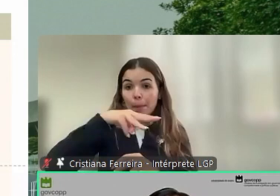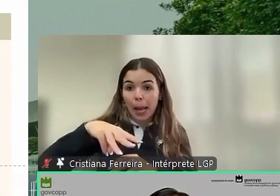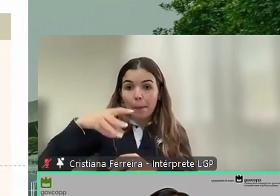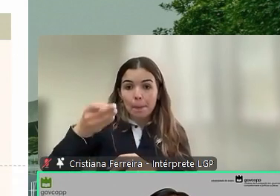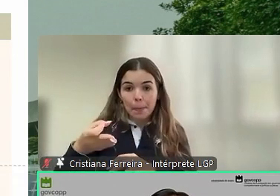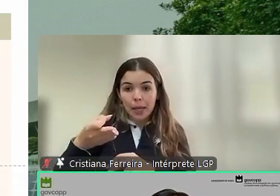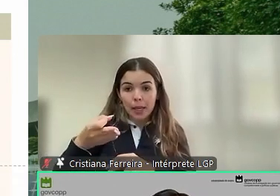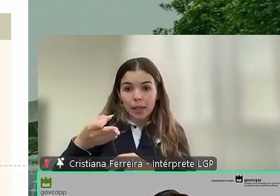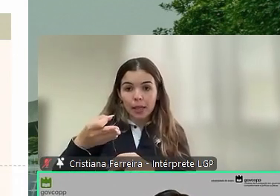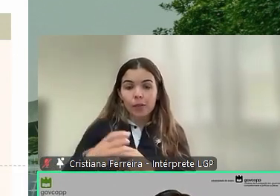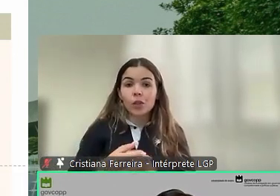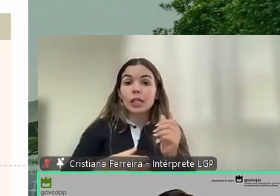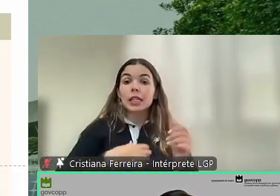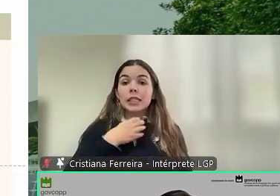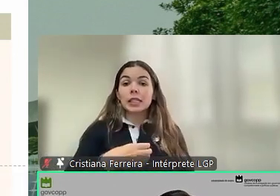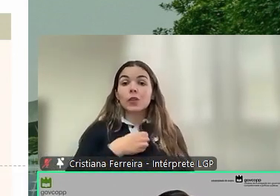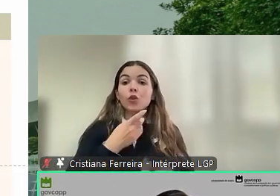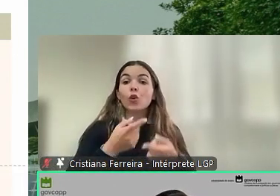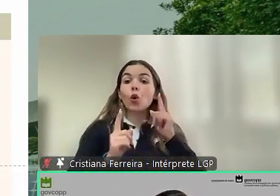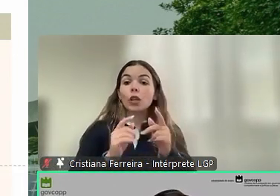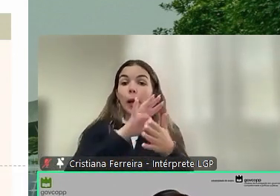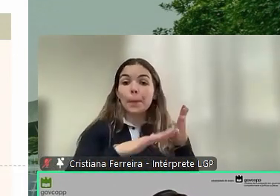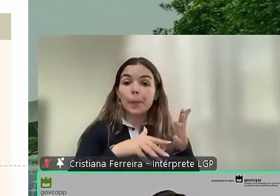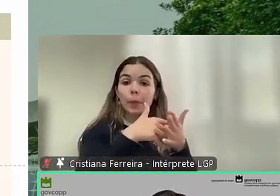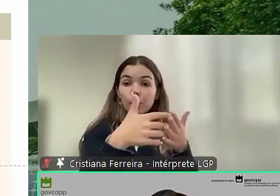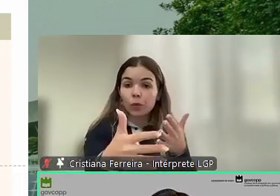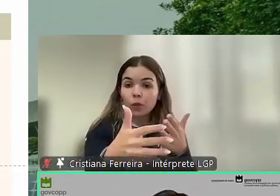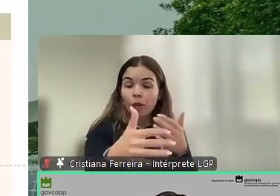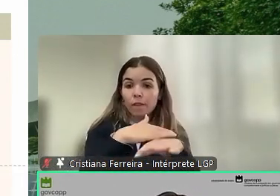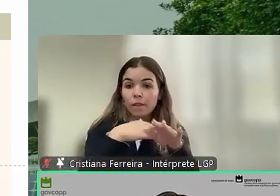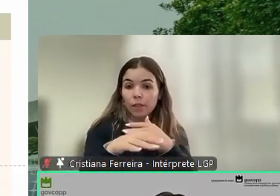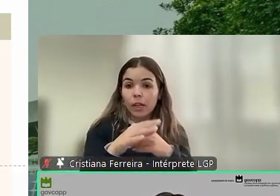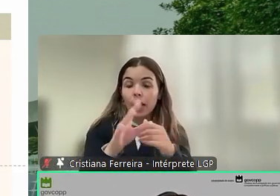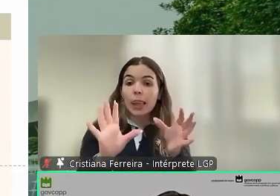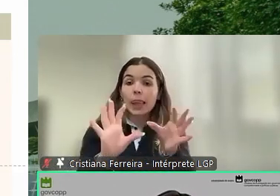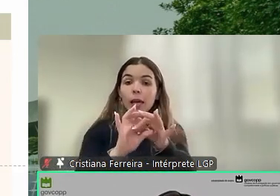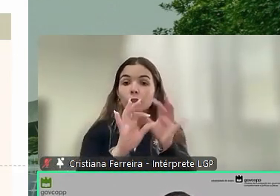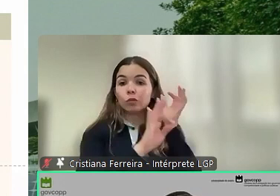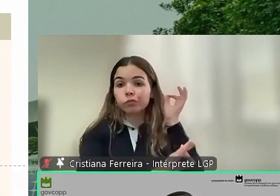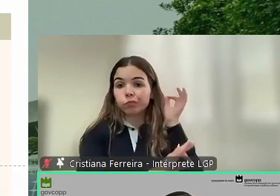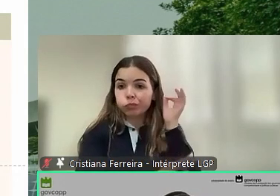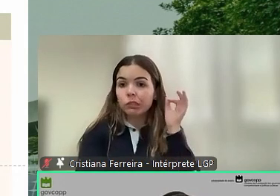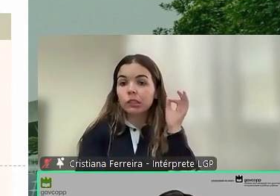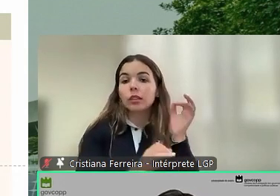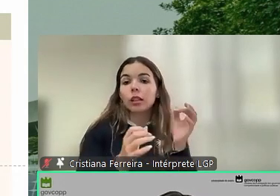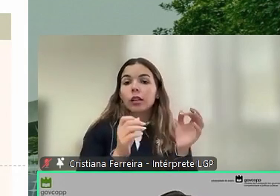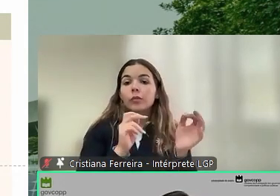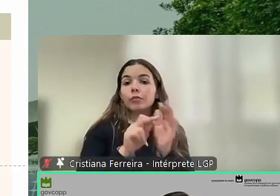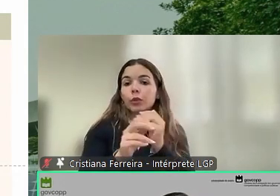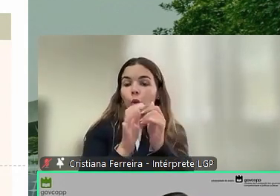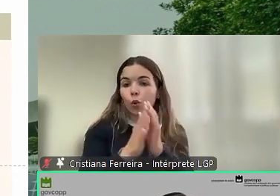significa os planeadores que fazem os planos diretores municipais, que, claro, entram em todas as fases do